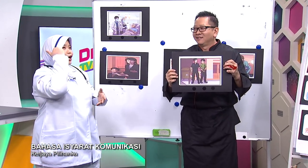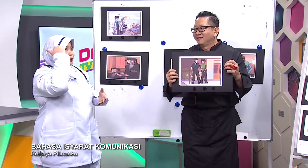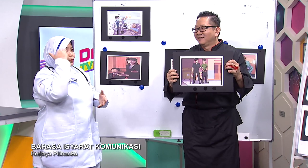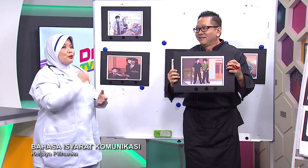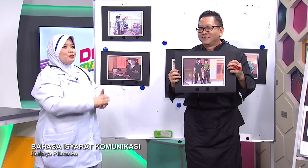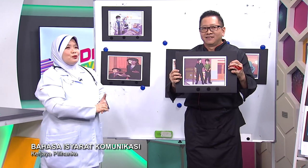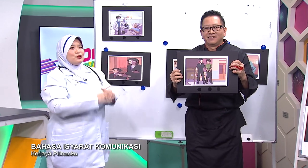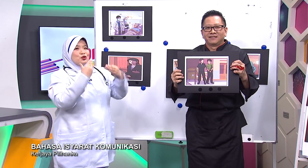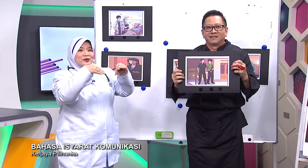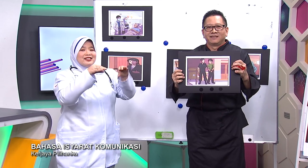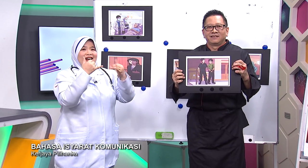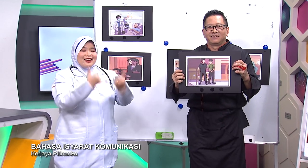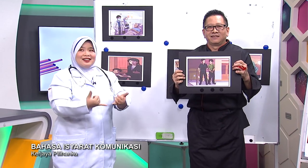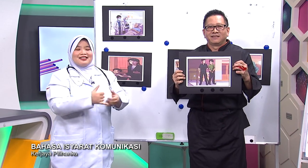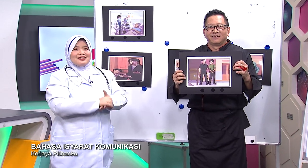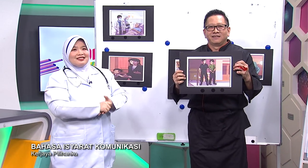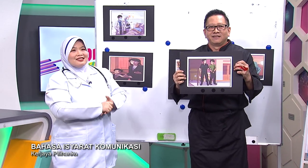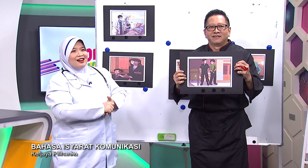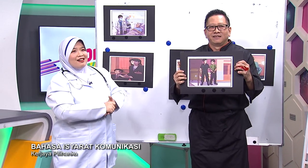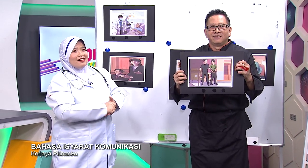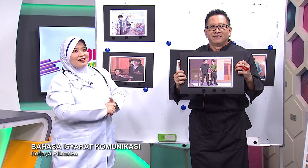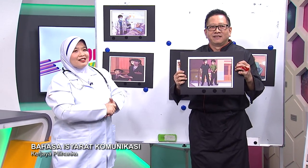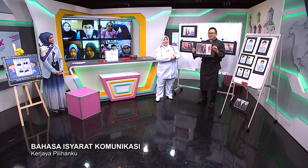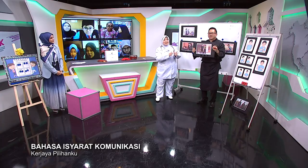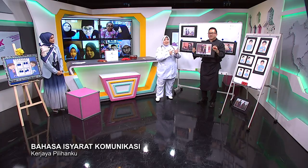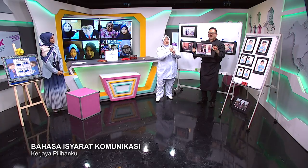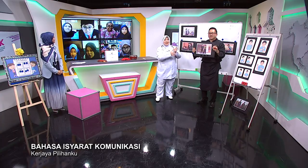siapa tahu? Cuba sekarang. Ha,